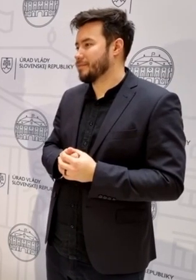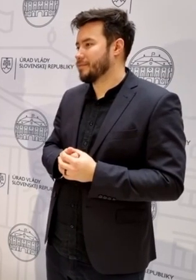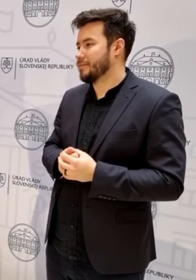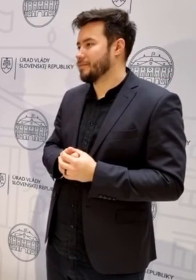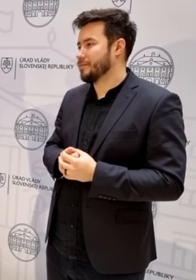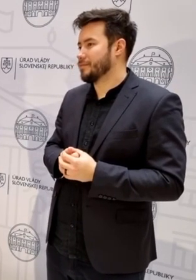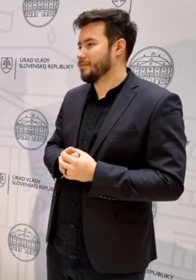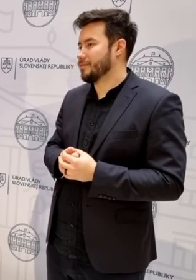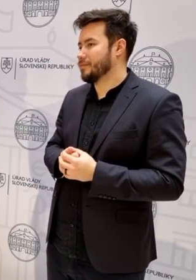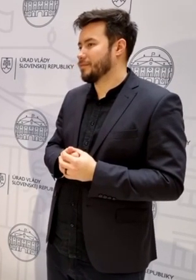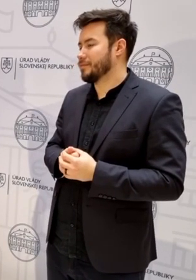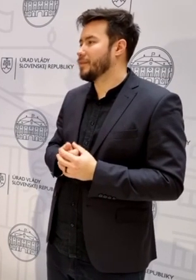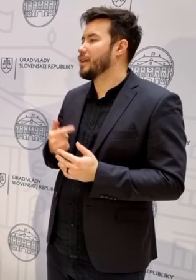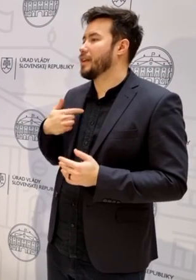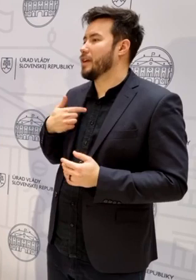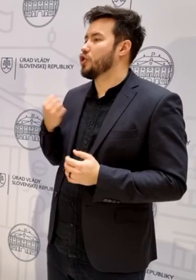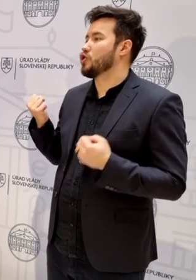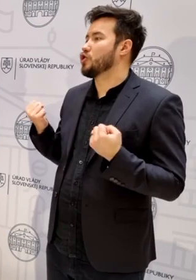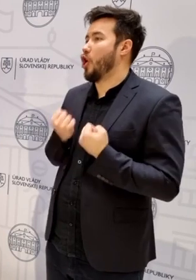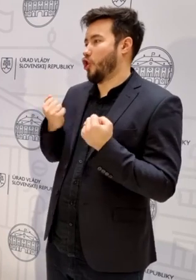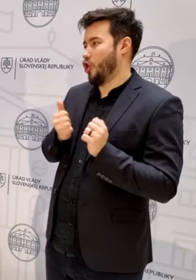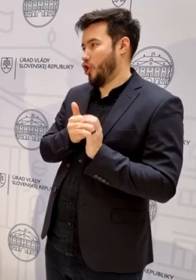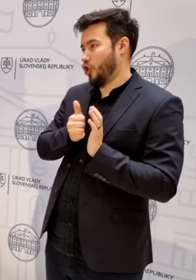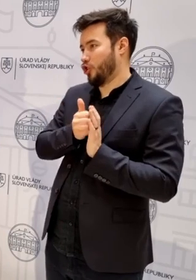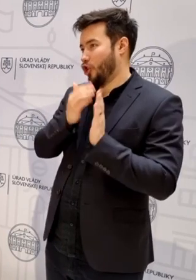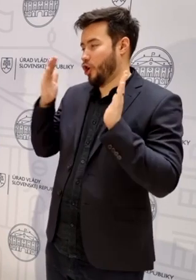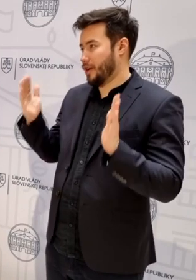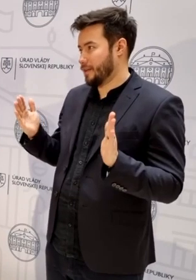za tých takmer rok povedať, že